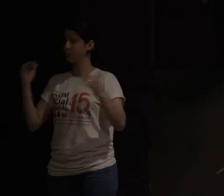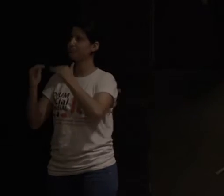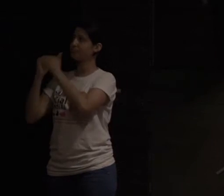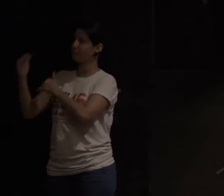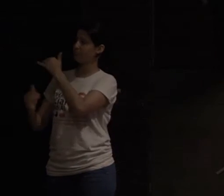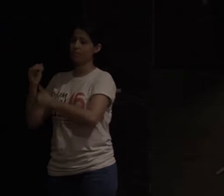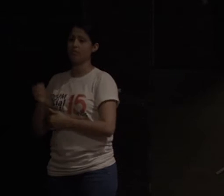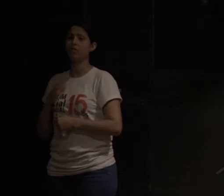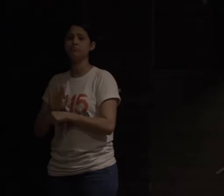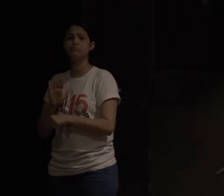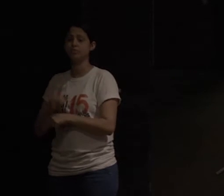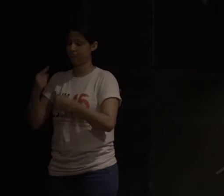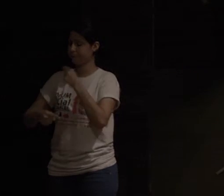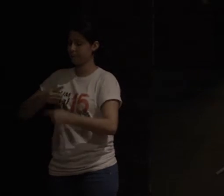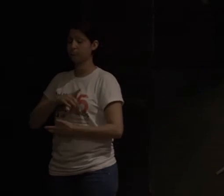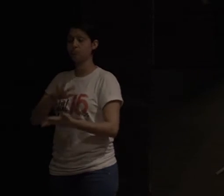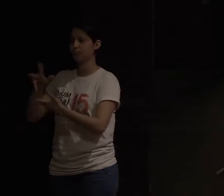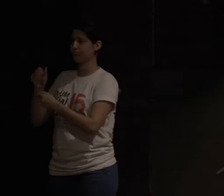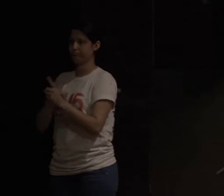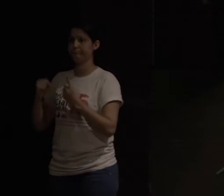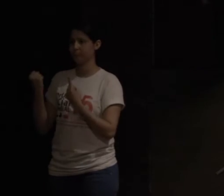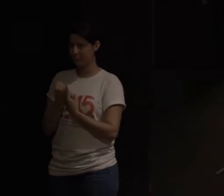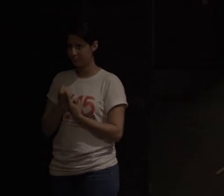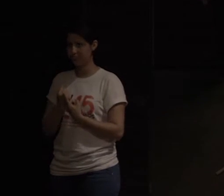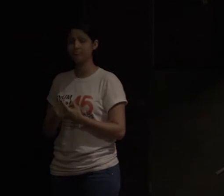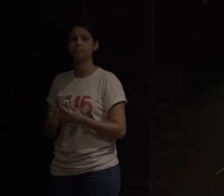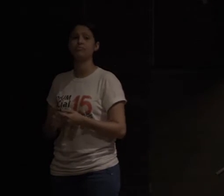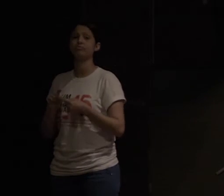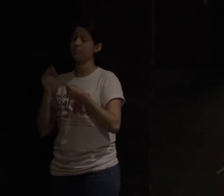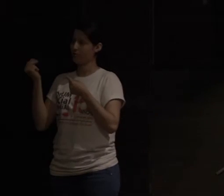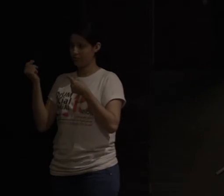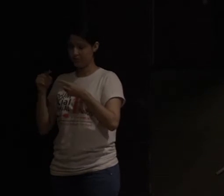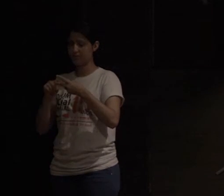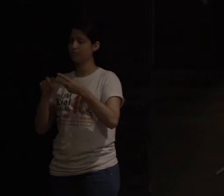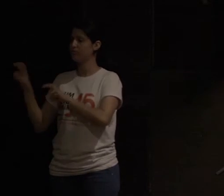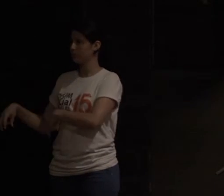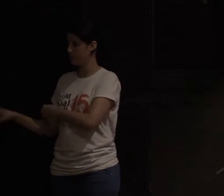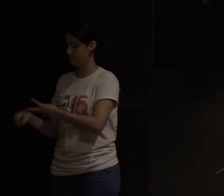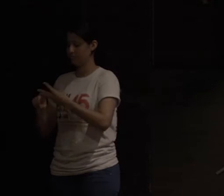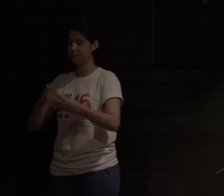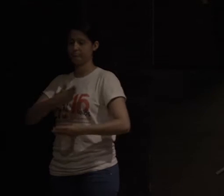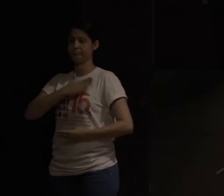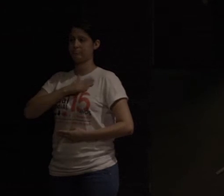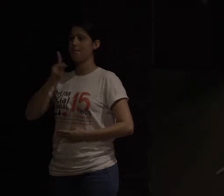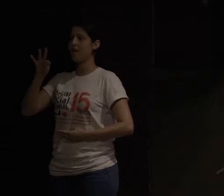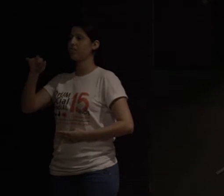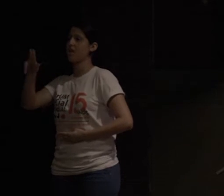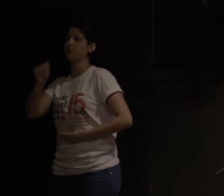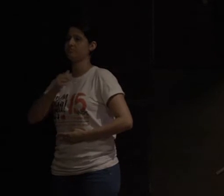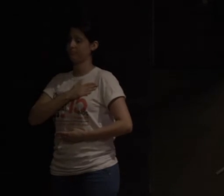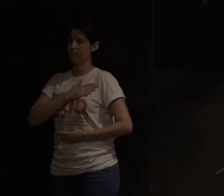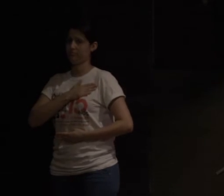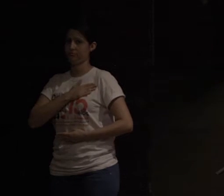dominação que atravessam toda a nossa sociedade: o capitalismo, o colonialismo e o patriarcado. E como eu sempre